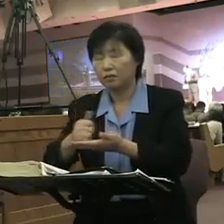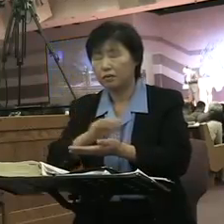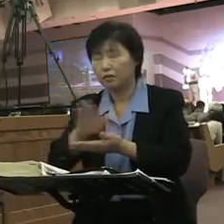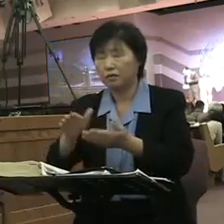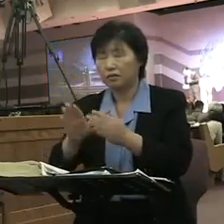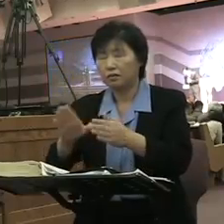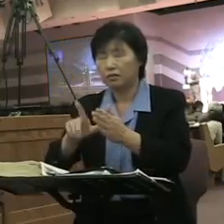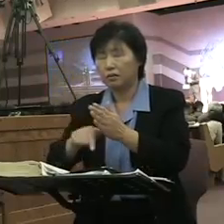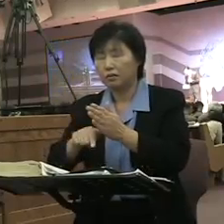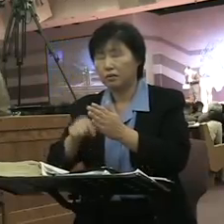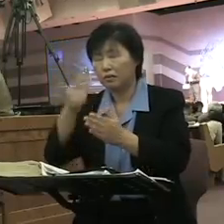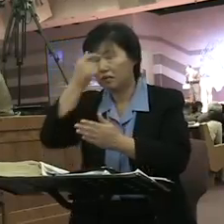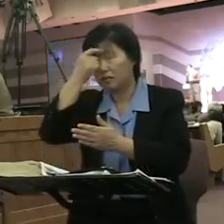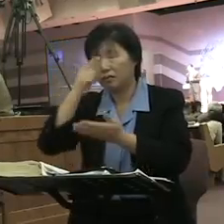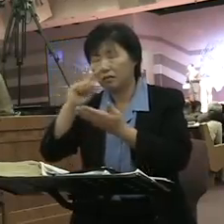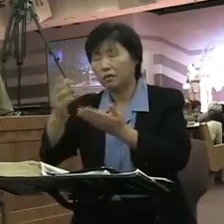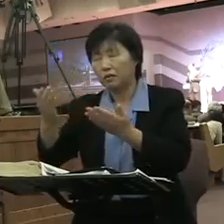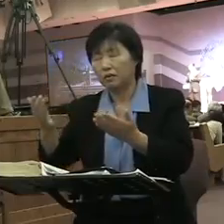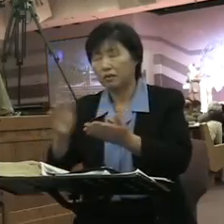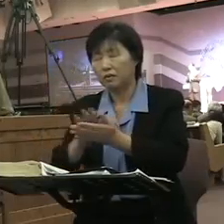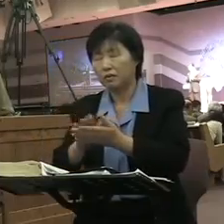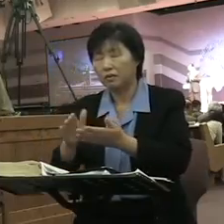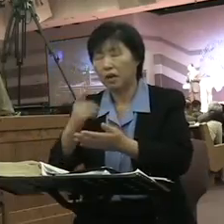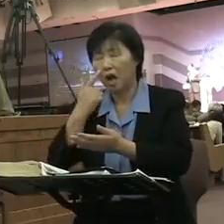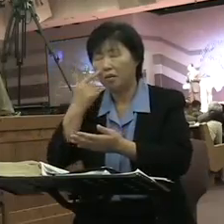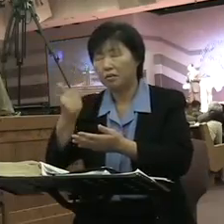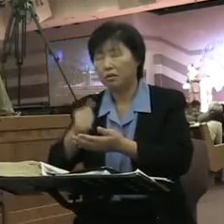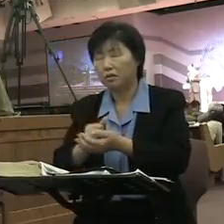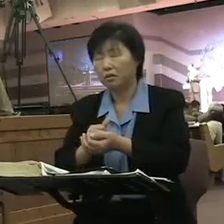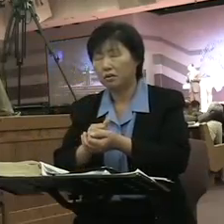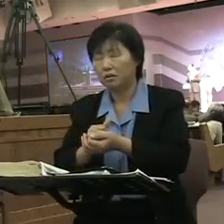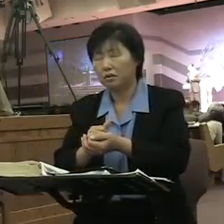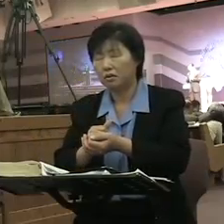우리 시간 기도하나이다. 아버지,